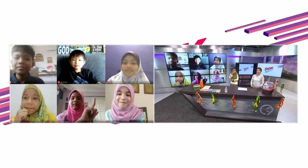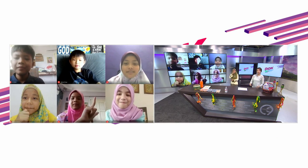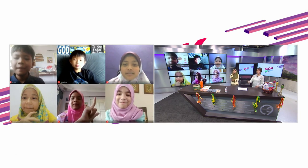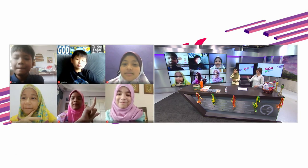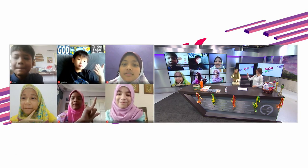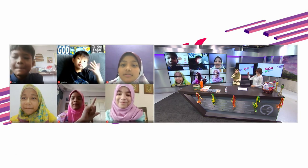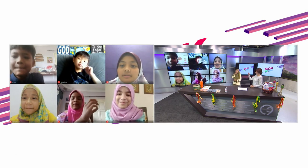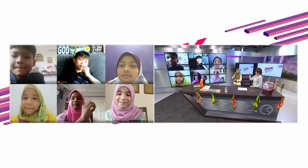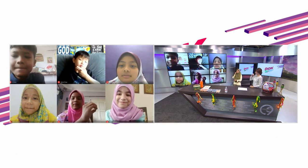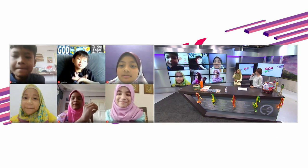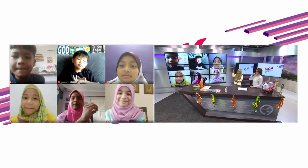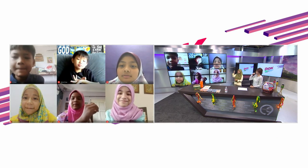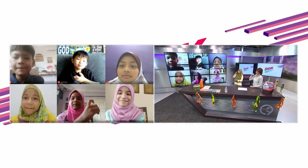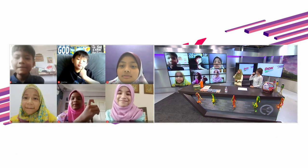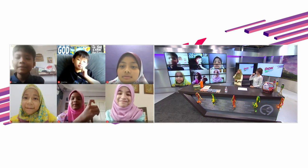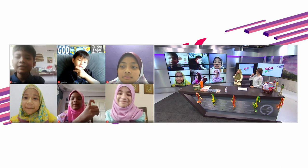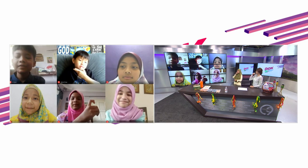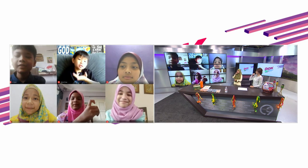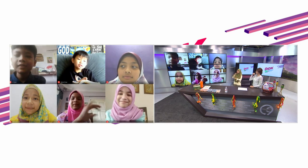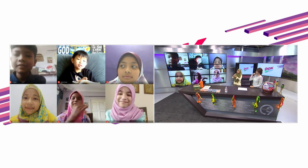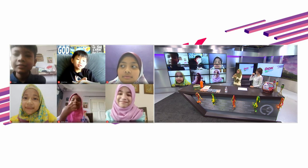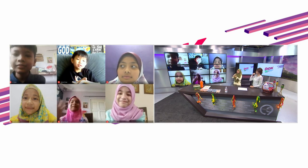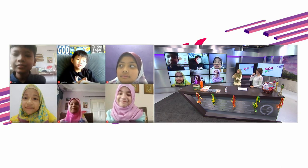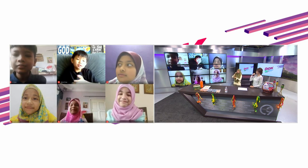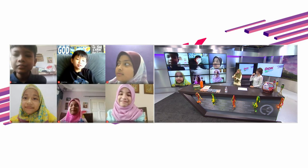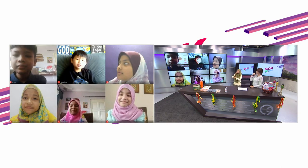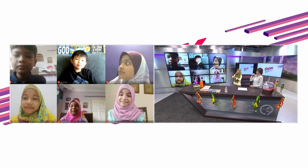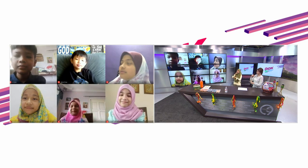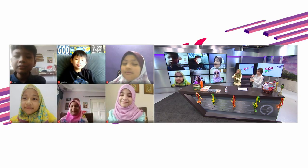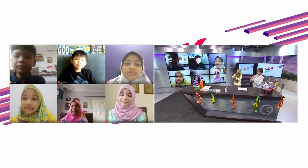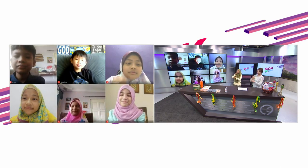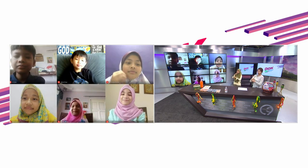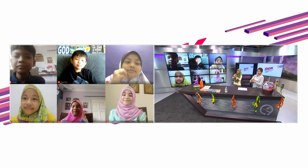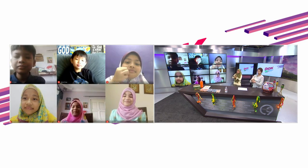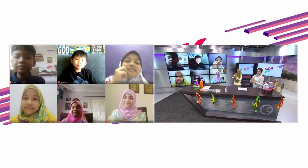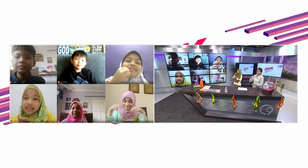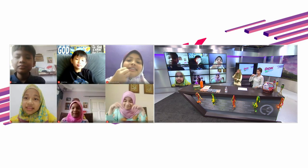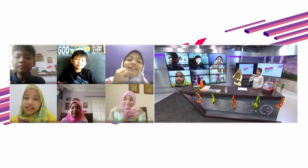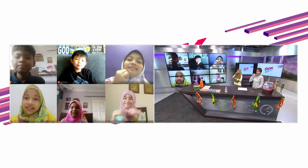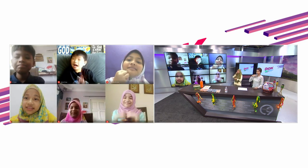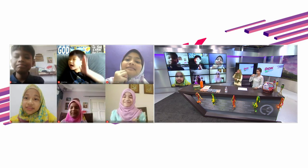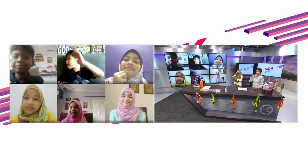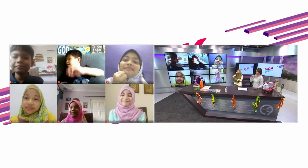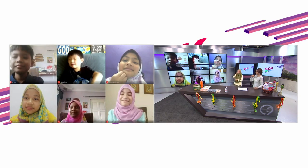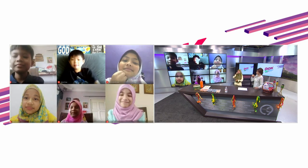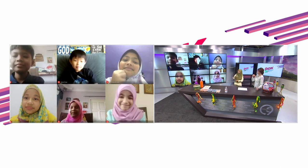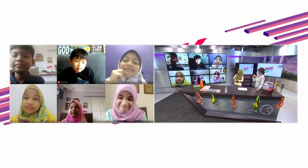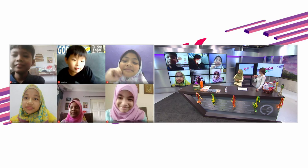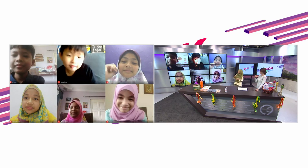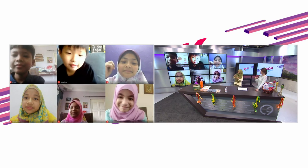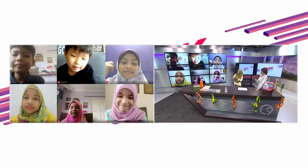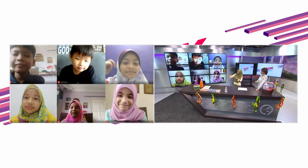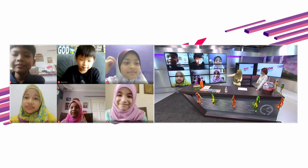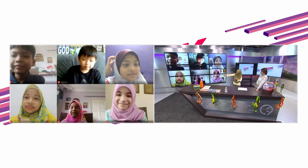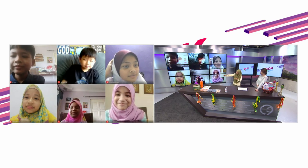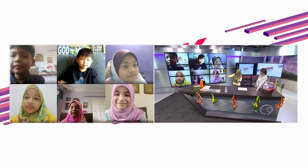Marisa. Marisa. M. Marisa. M. Marisa. Betul tak? Betul kan? Marisa. Ini Marisa. Okey. Okay.